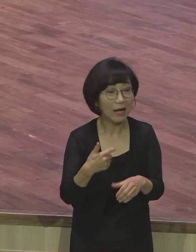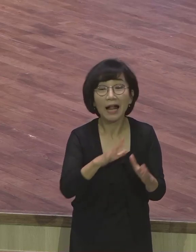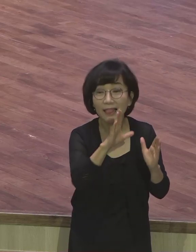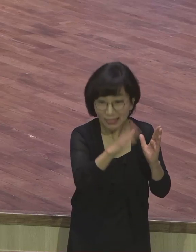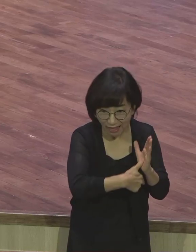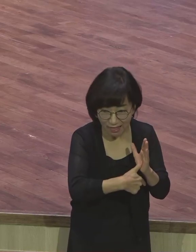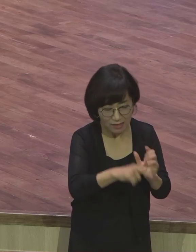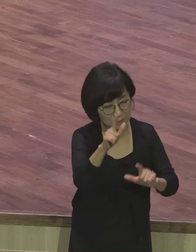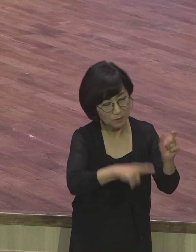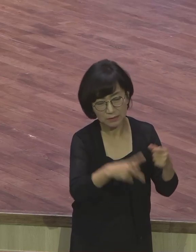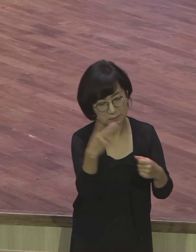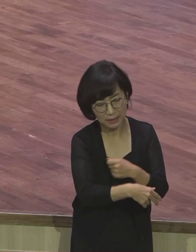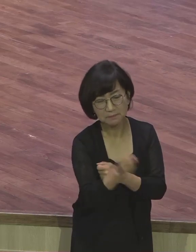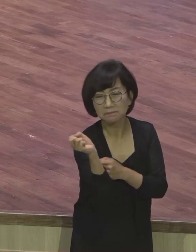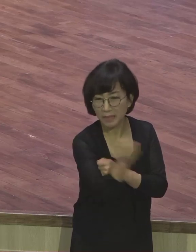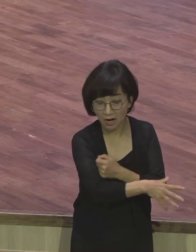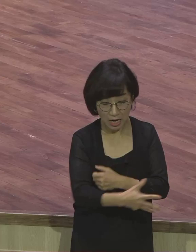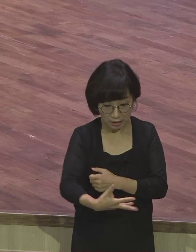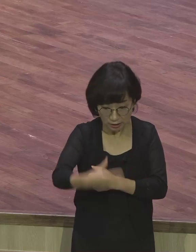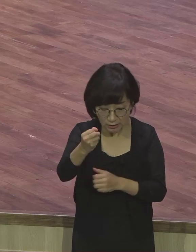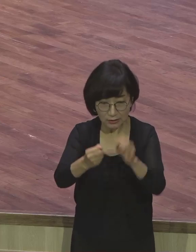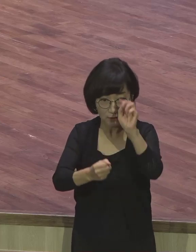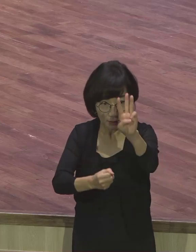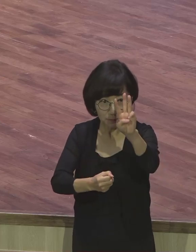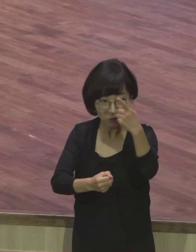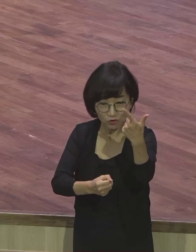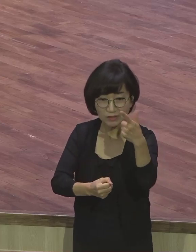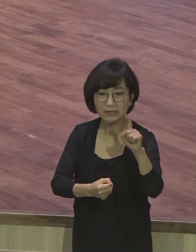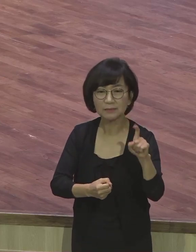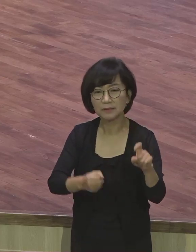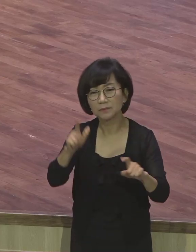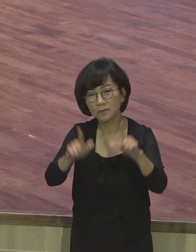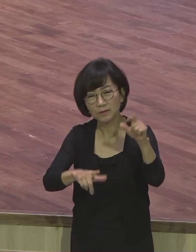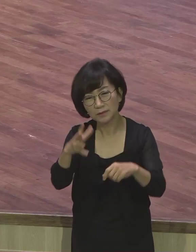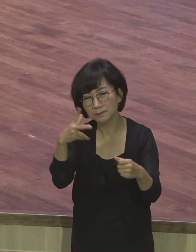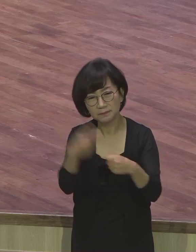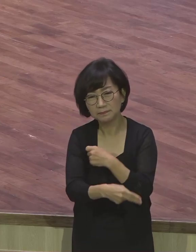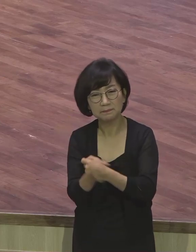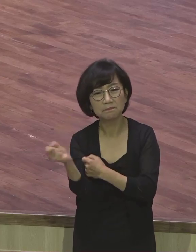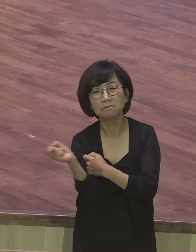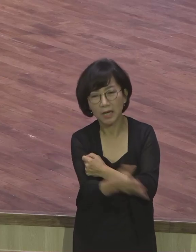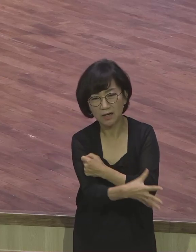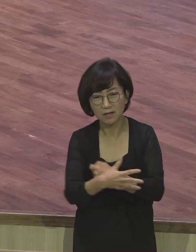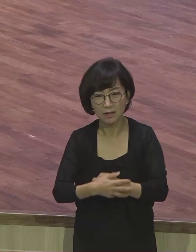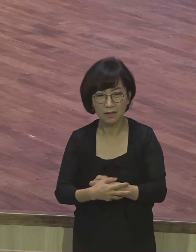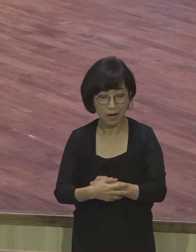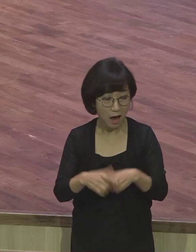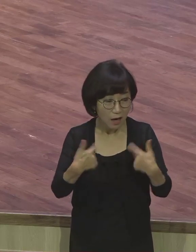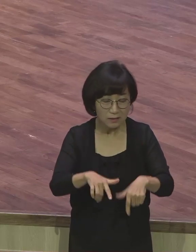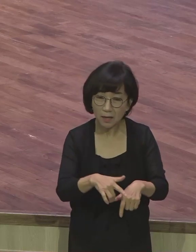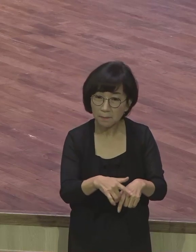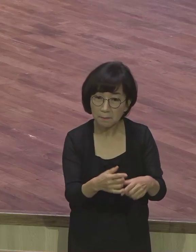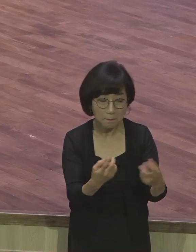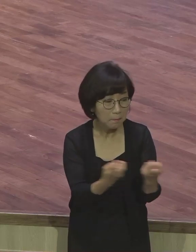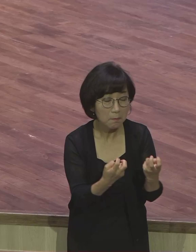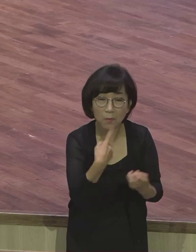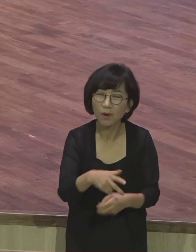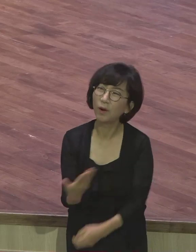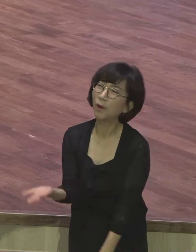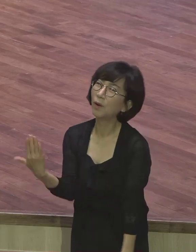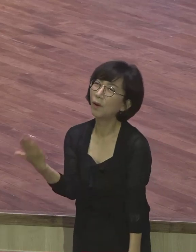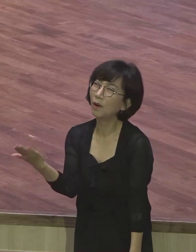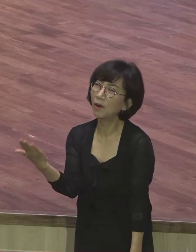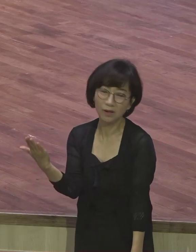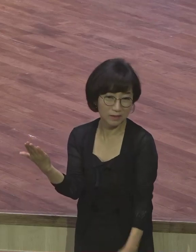예틀, 창세기 3장, 6장, 11장, 이 예틀, 이게 뭐예요? 주시옵소서.